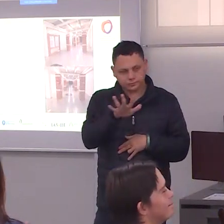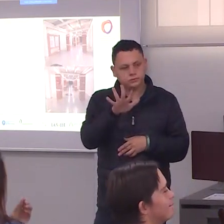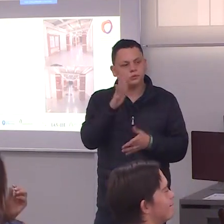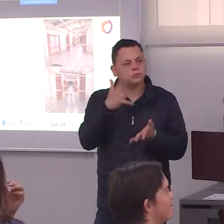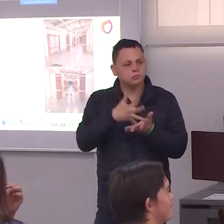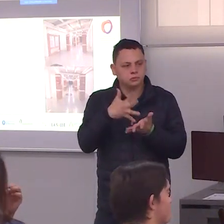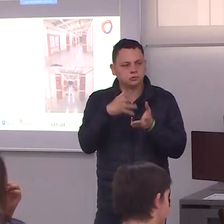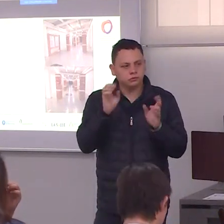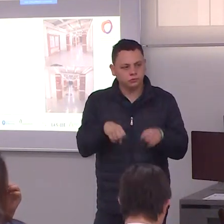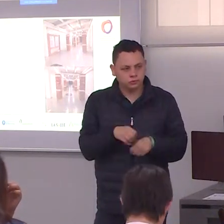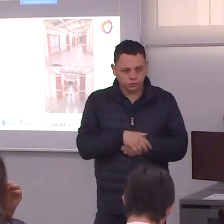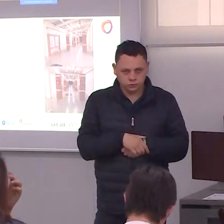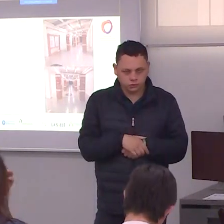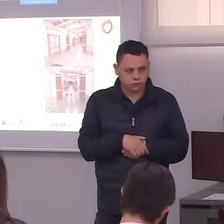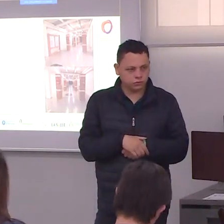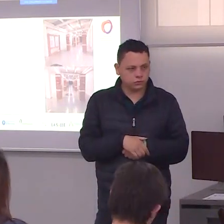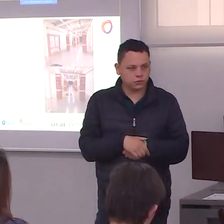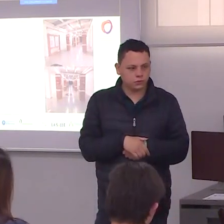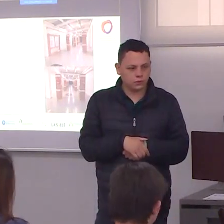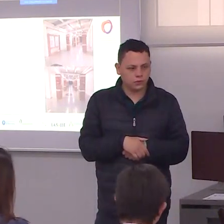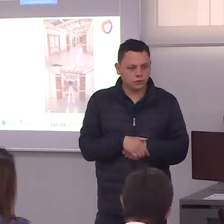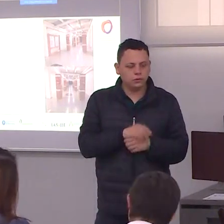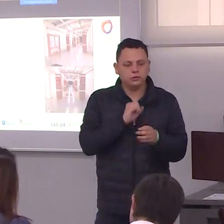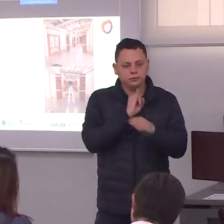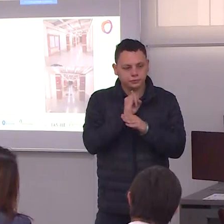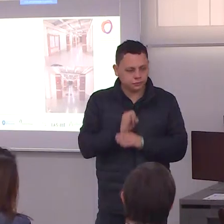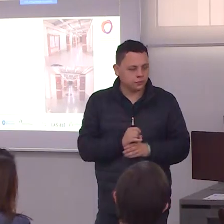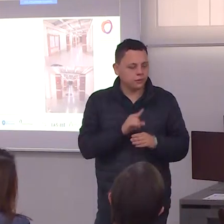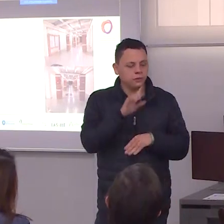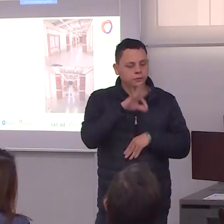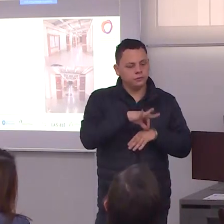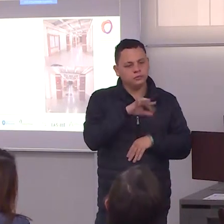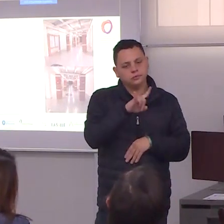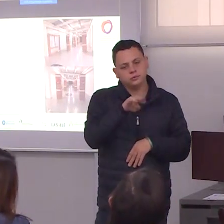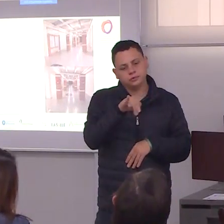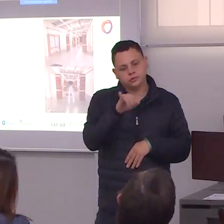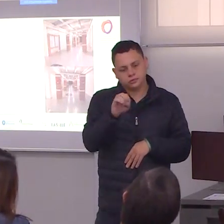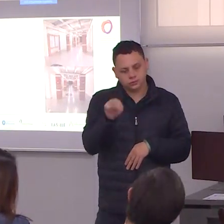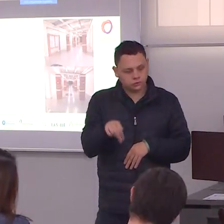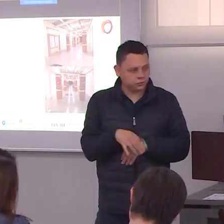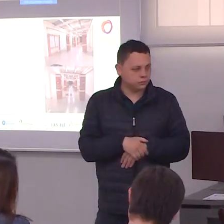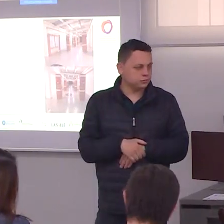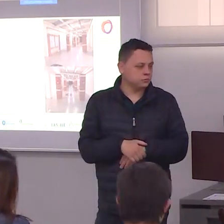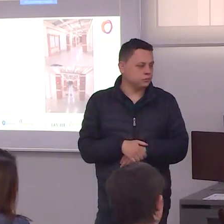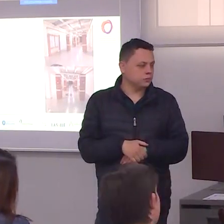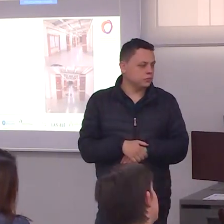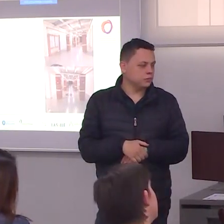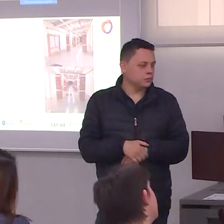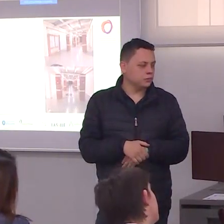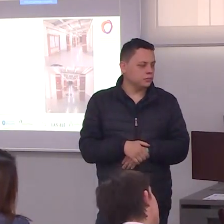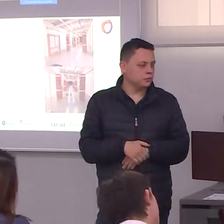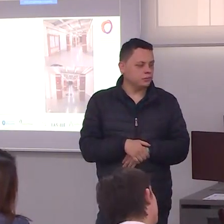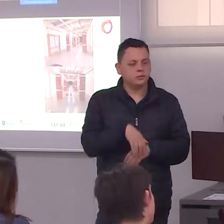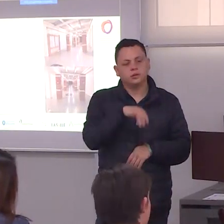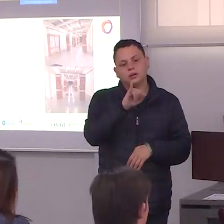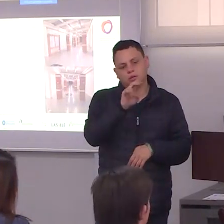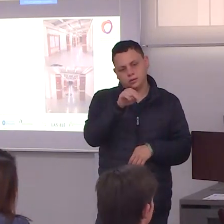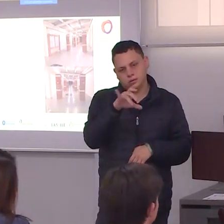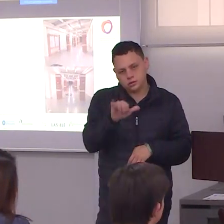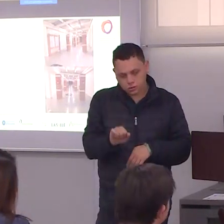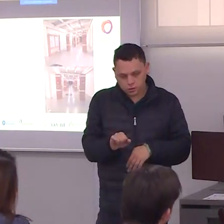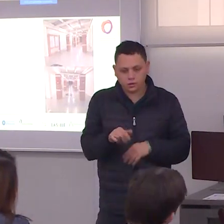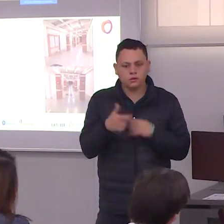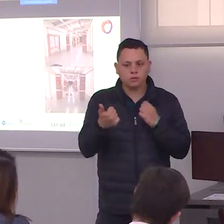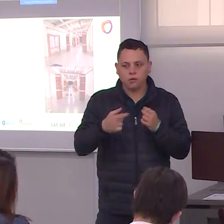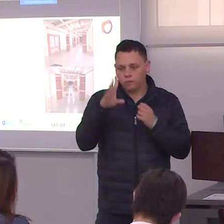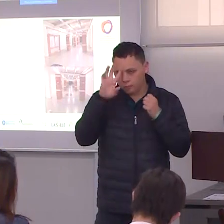pesos y estamos ayudando a diferentes instituciones la fundación unión al INSI también y esto